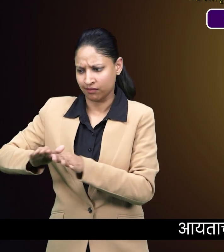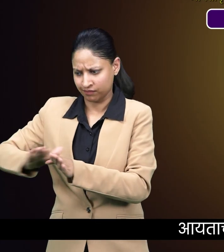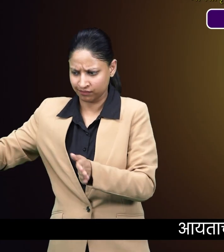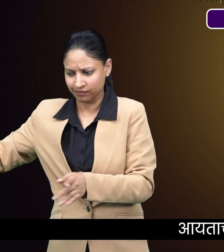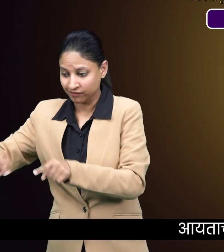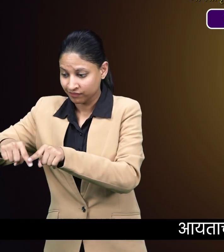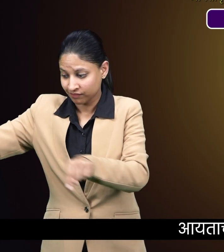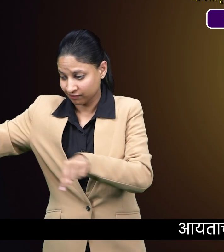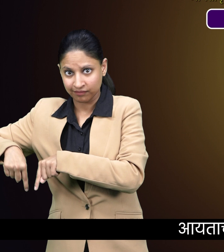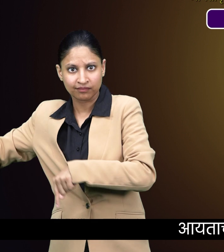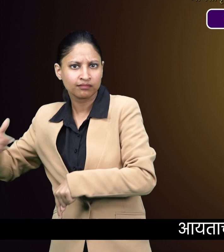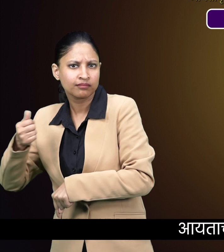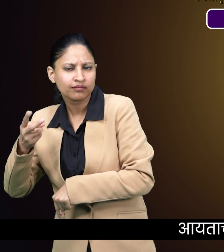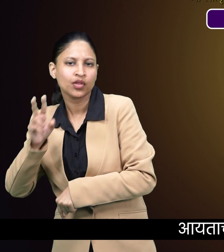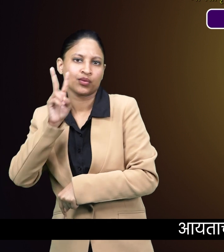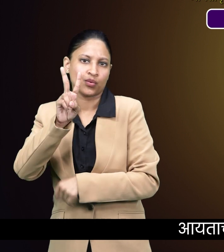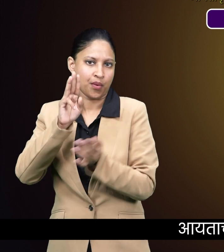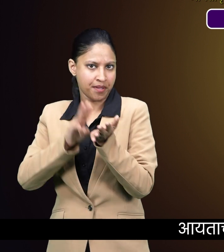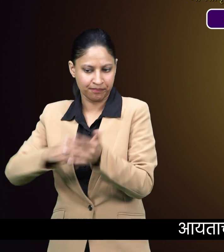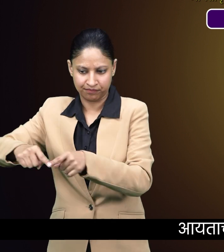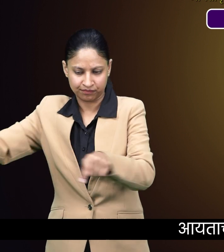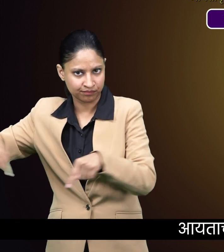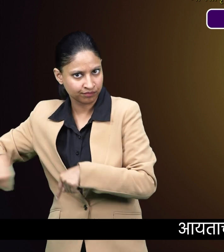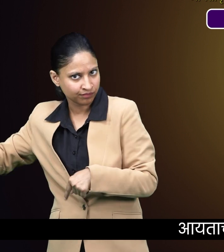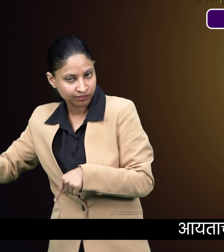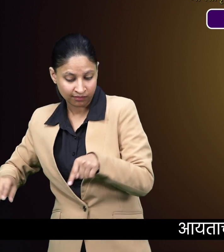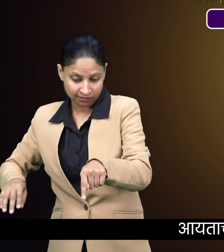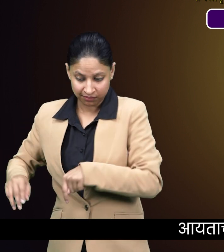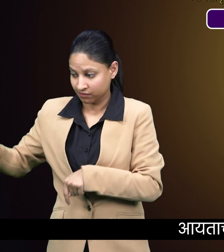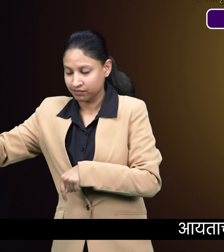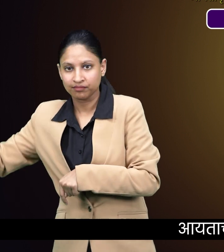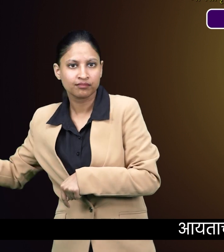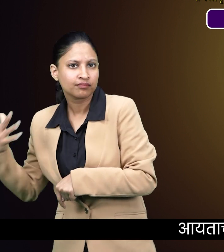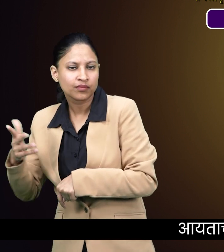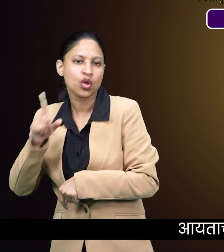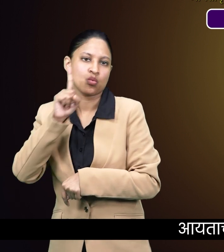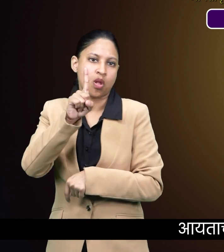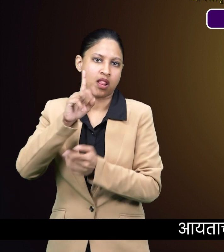आयताची लांबी बरोबर 2 मीटर, रुंदी बरोबर 1 मीटर.